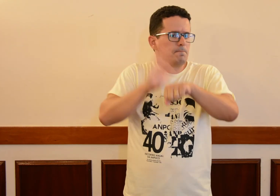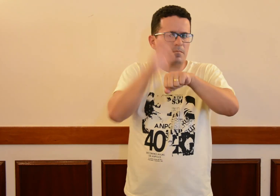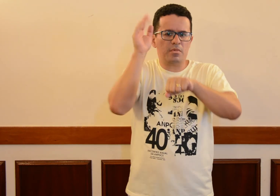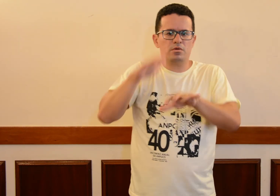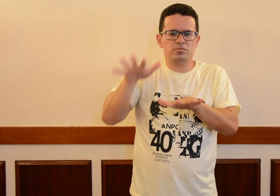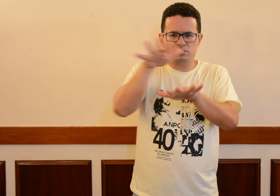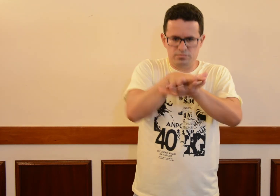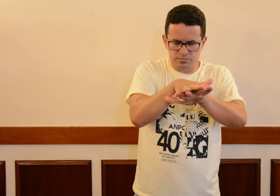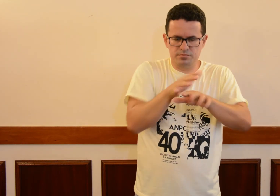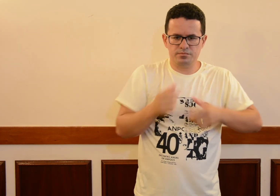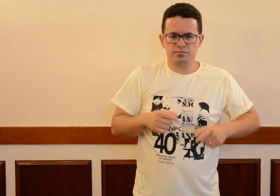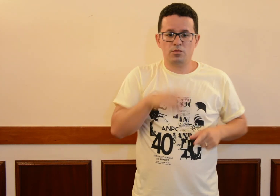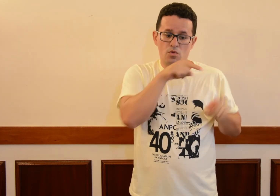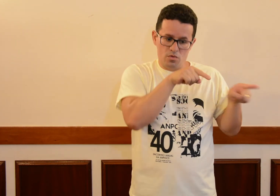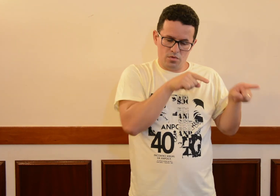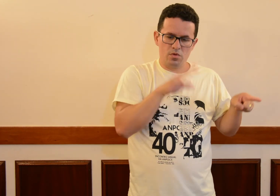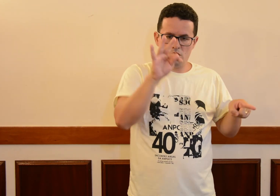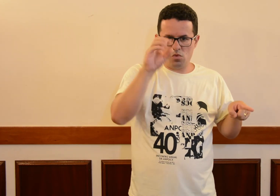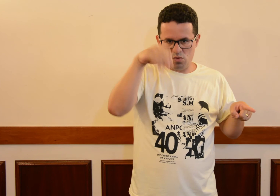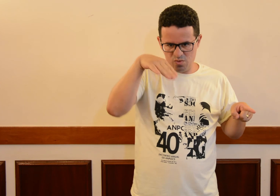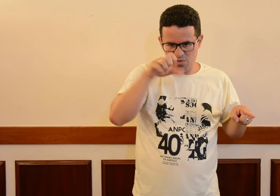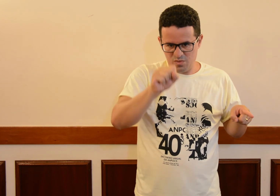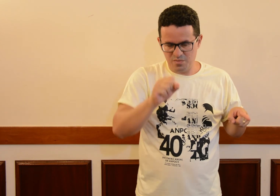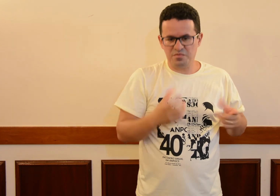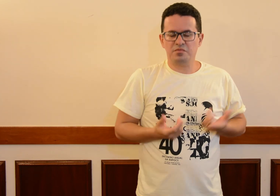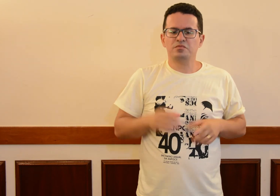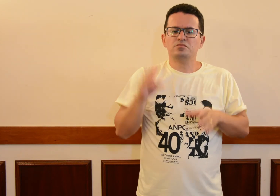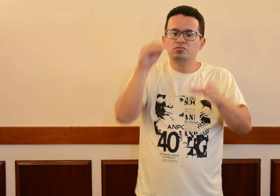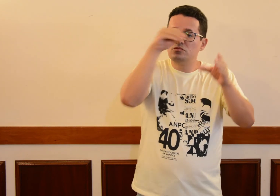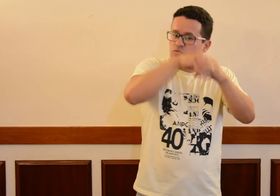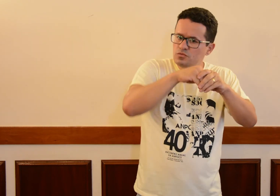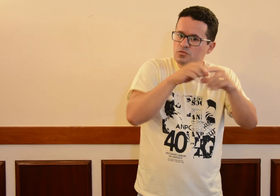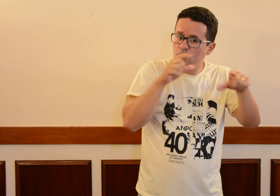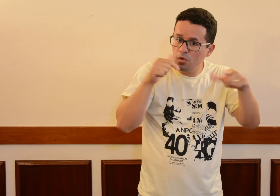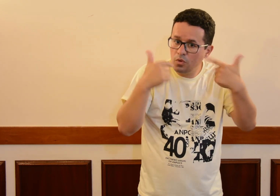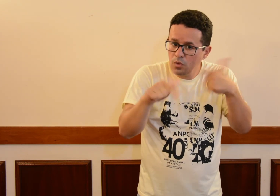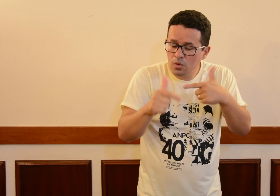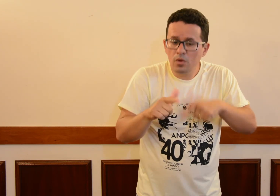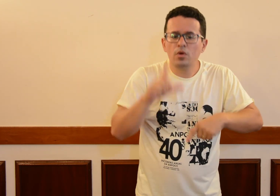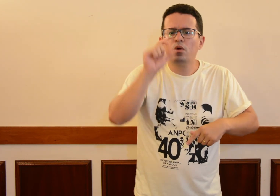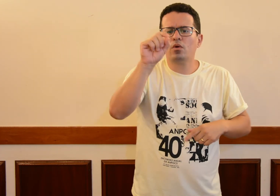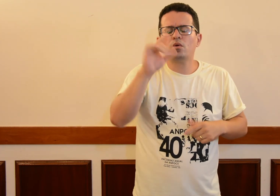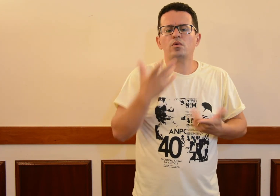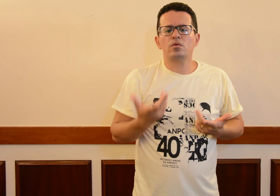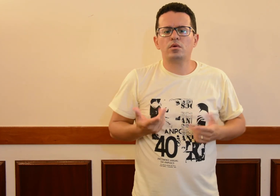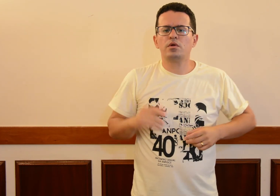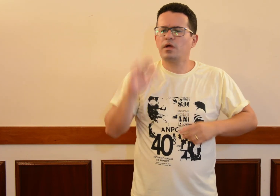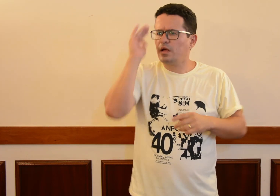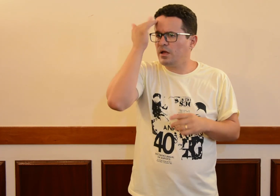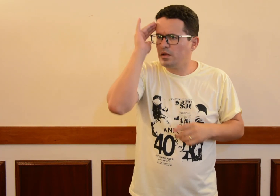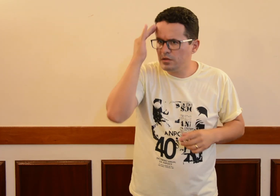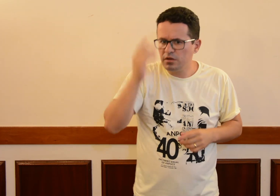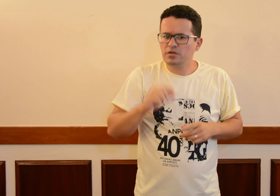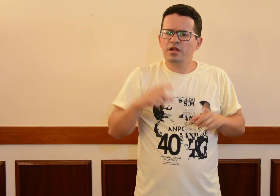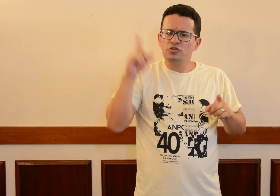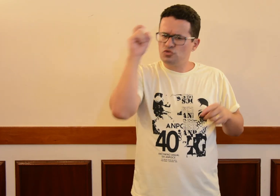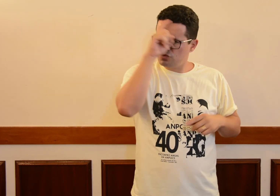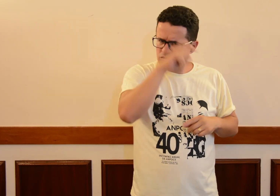No caso de Tomás, incluí-lo no trabalho significa ter a compreensão de que pode ser difícil para ele ter a atitude de ir até o